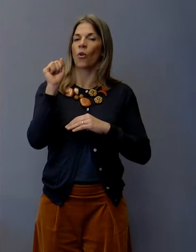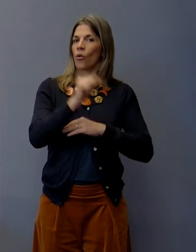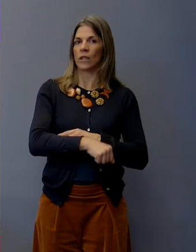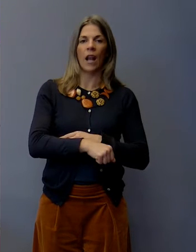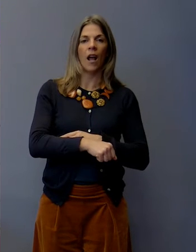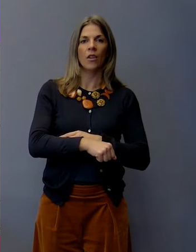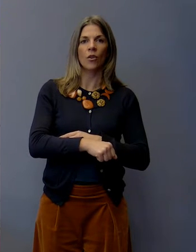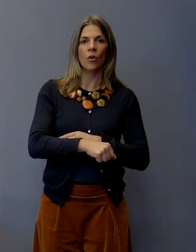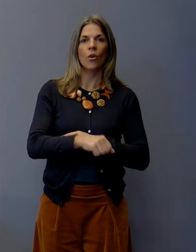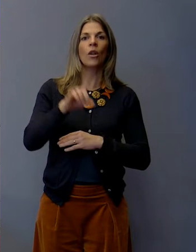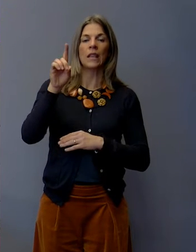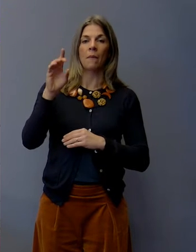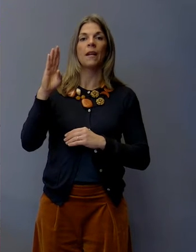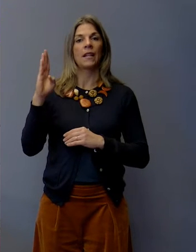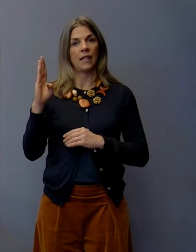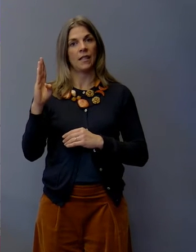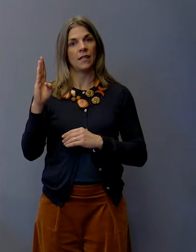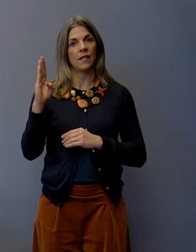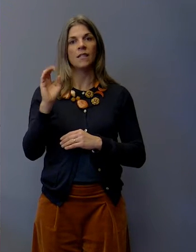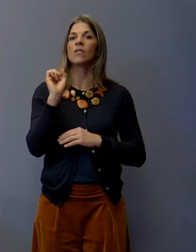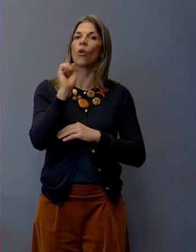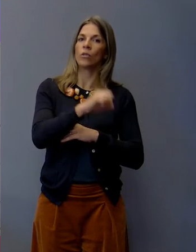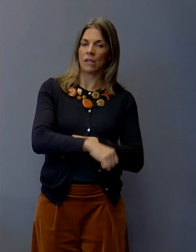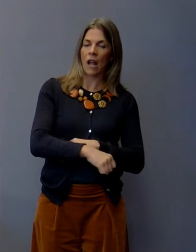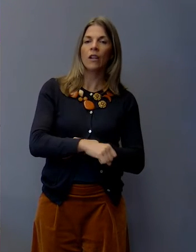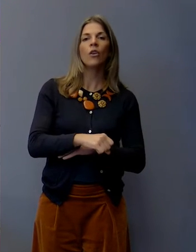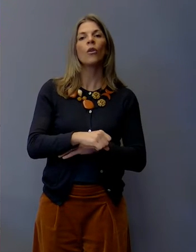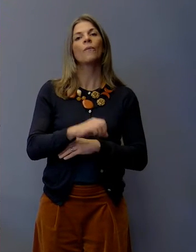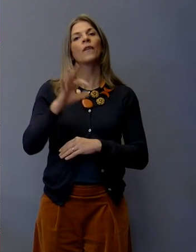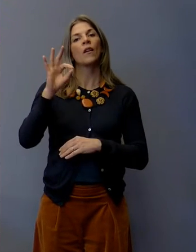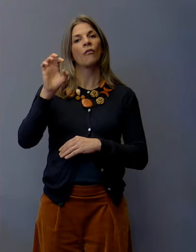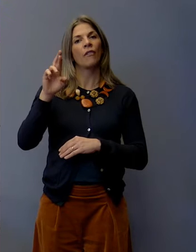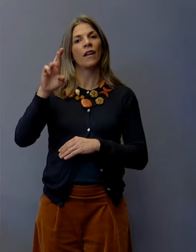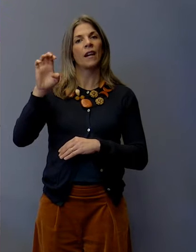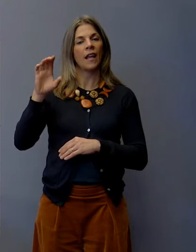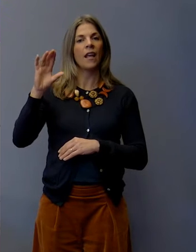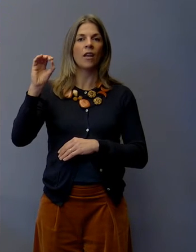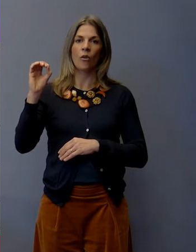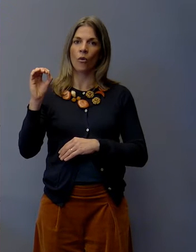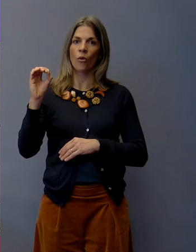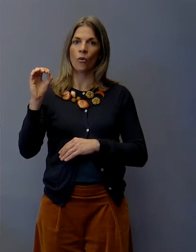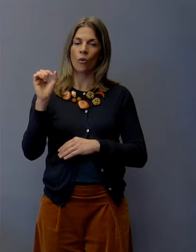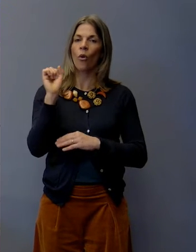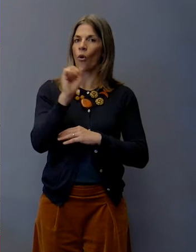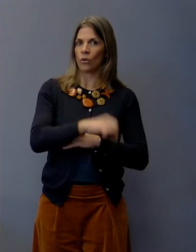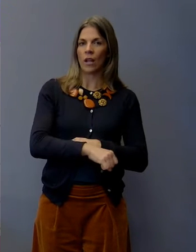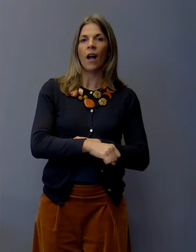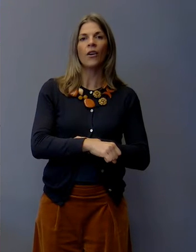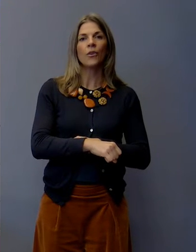consigliere de benedictis contrario consigliere ferrero contrario